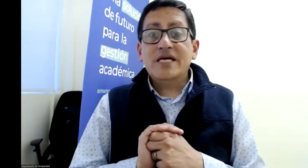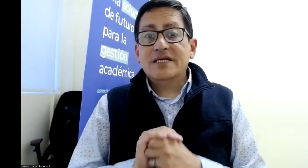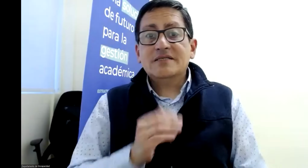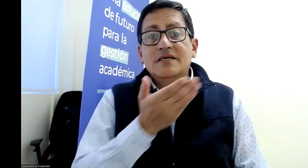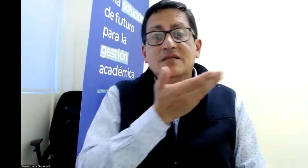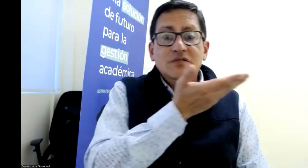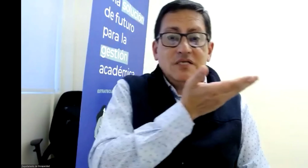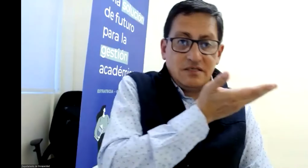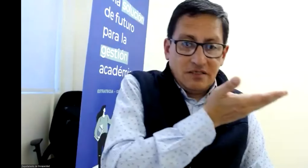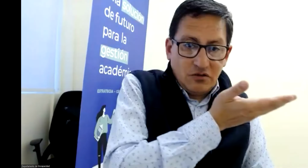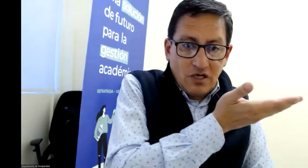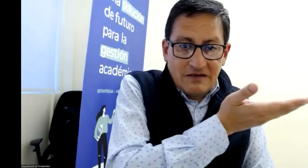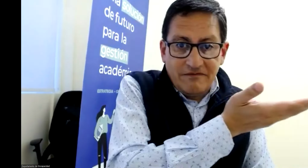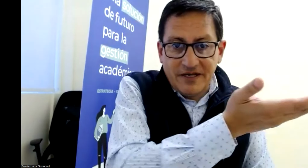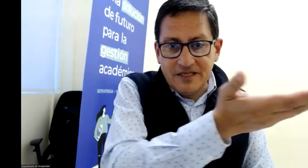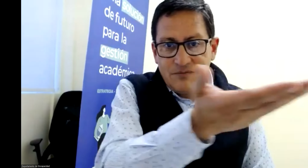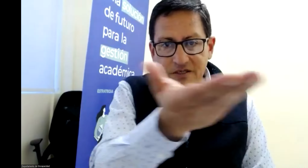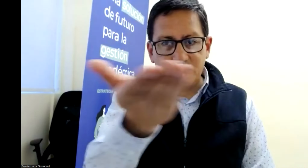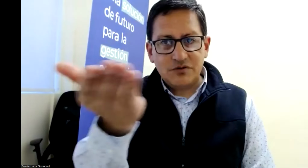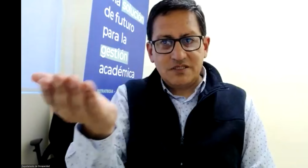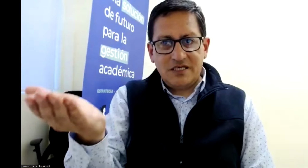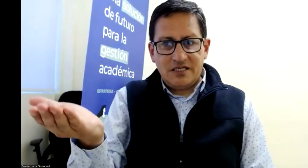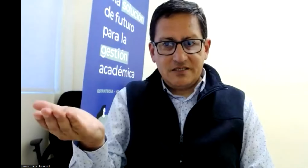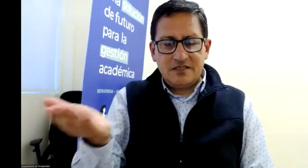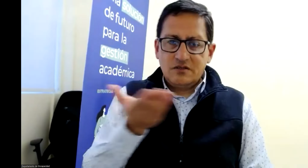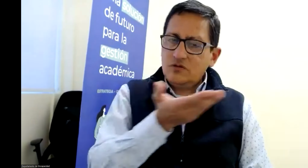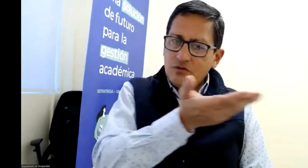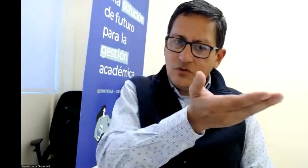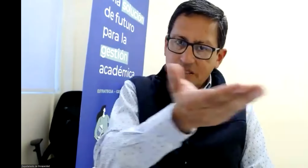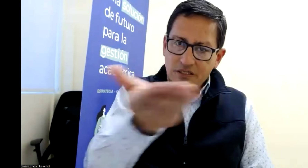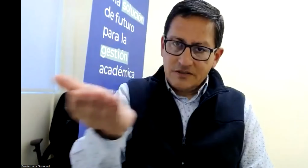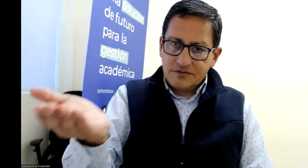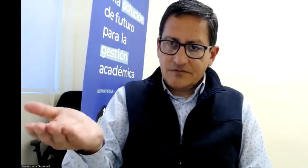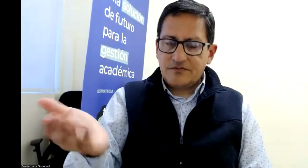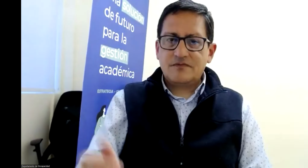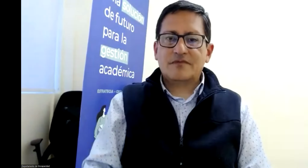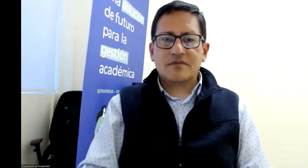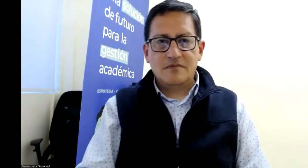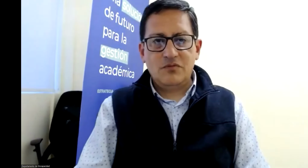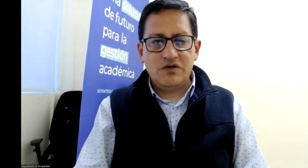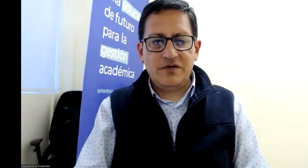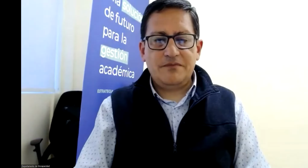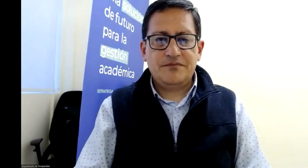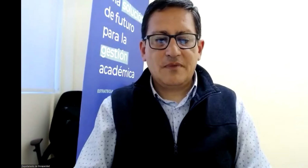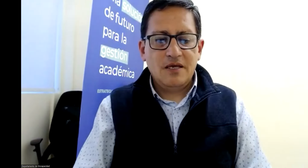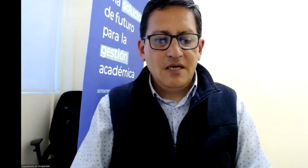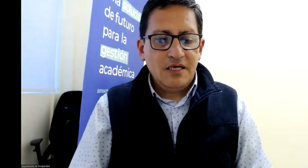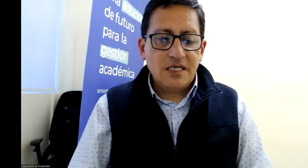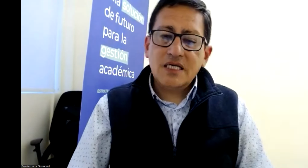ustedes entonces todo lo que está enfrente a mí ustedes ¿cierto? ustedes muy bien y ahí